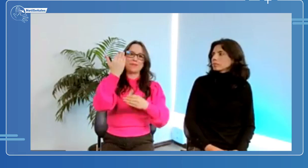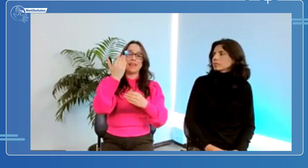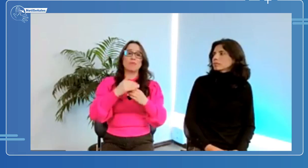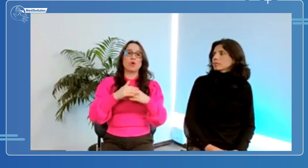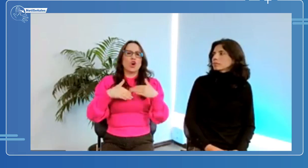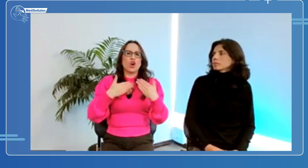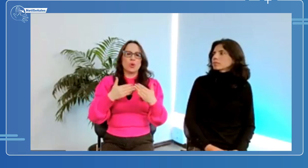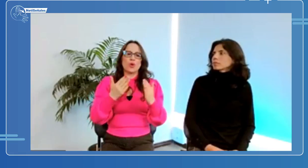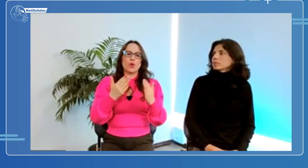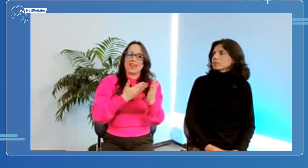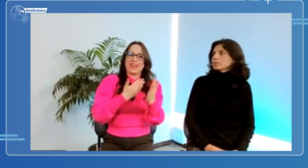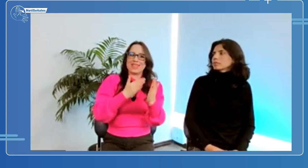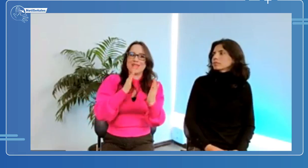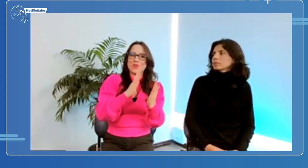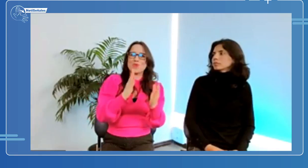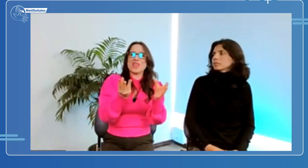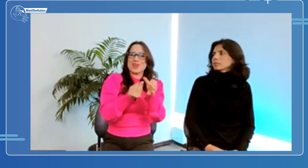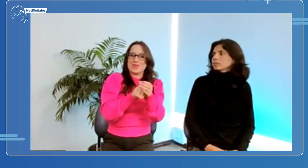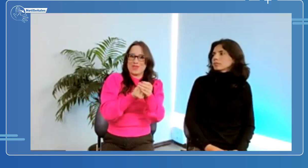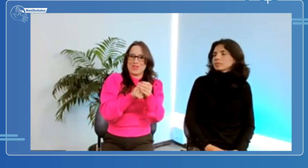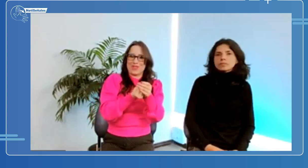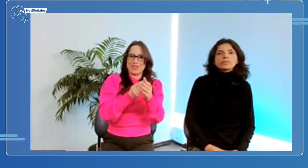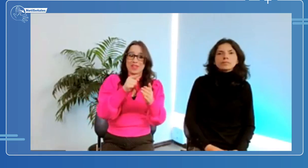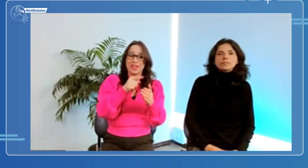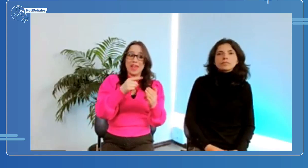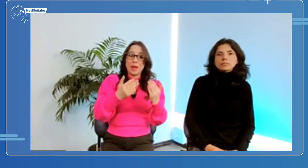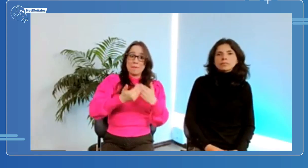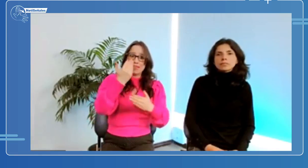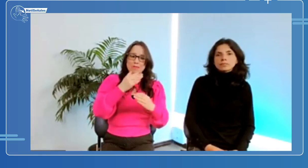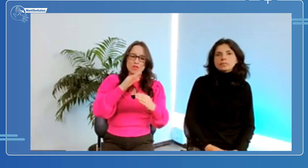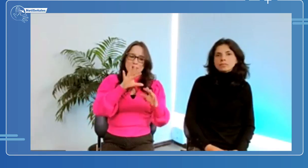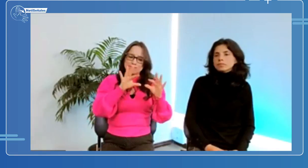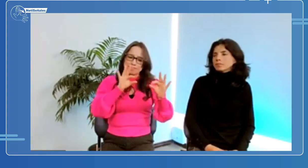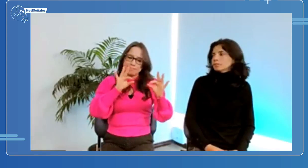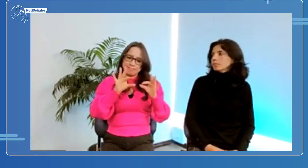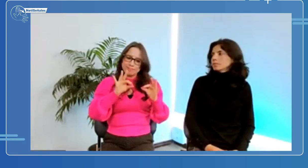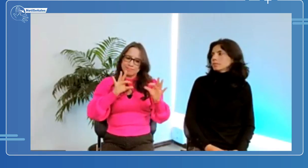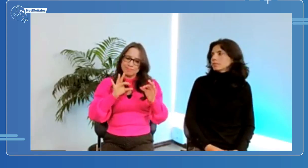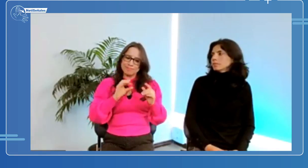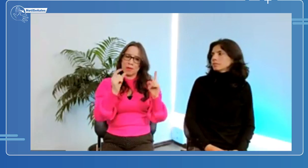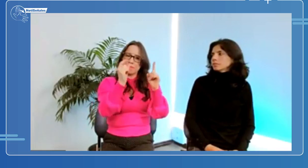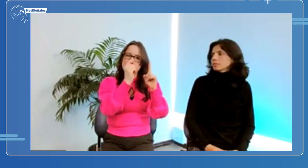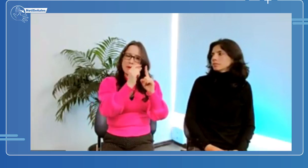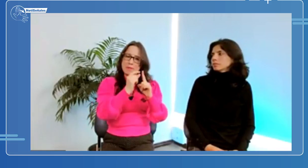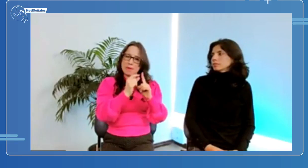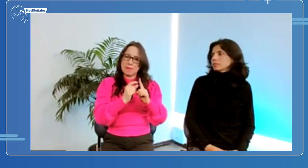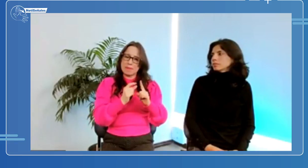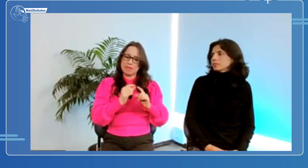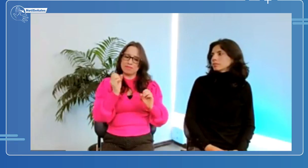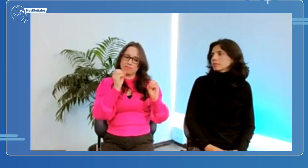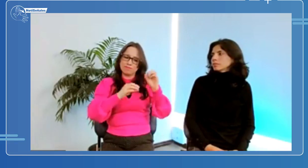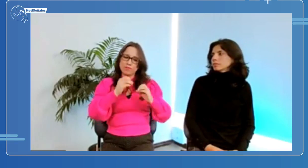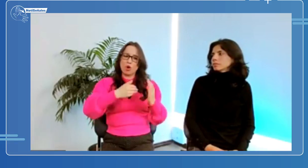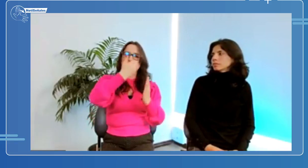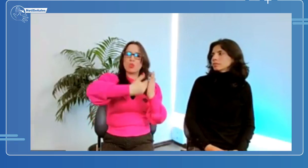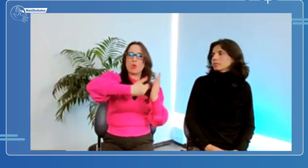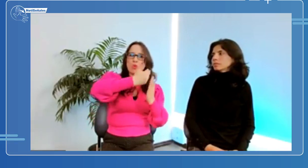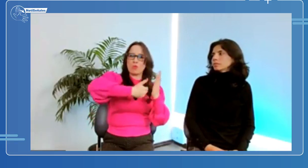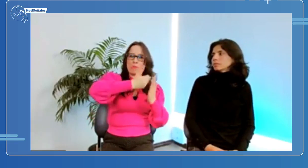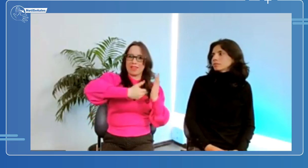salud. Entonces, empezamos como con un documento inclusivo a extraer ciertos